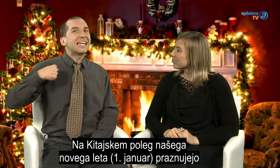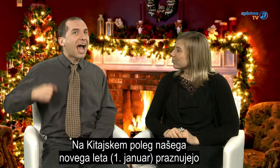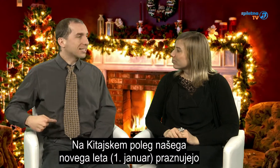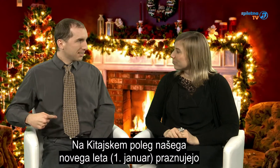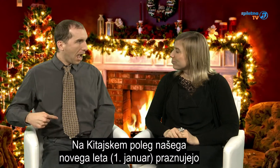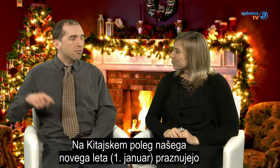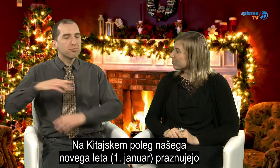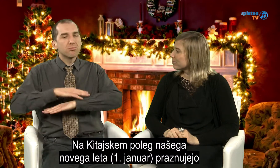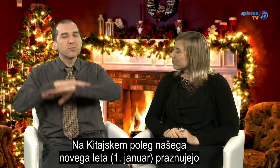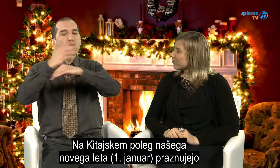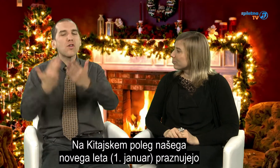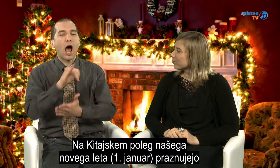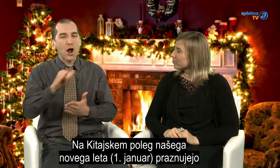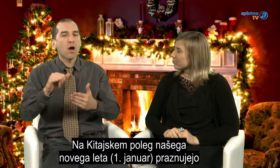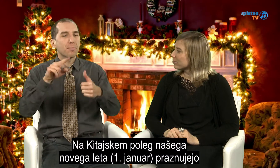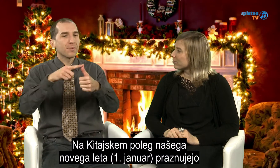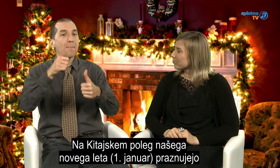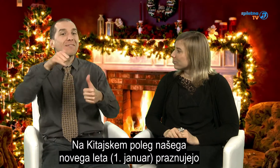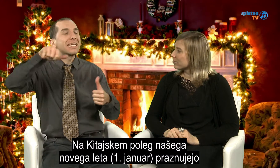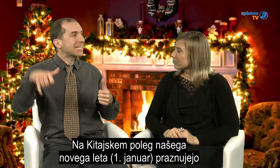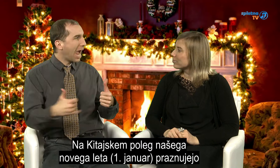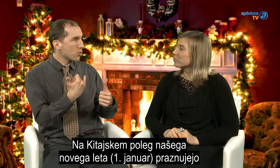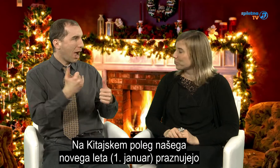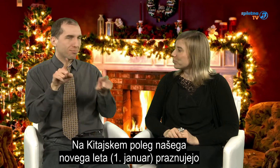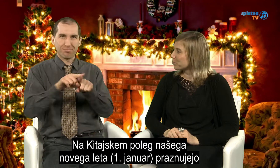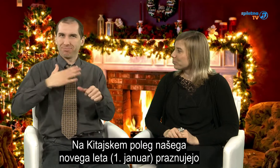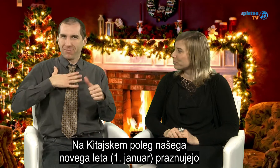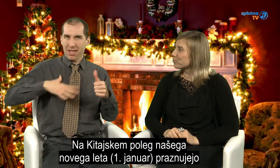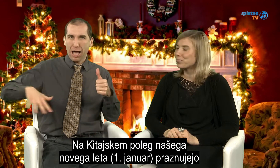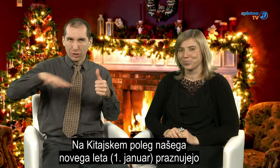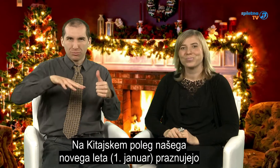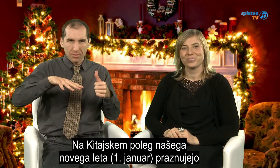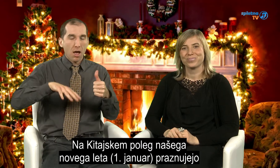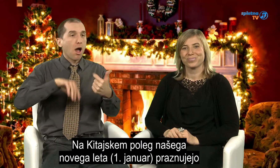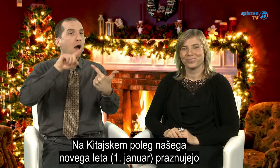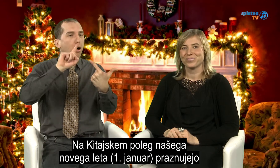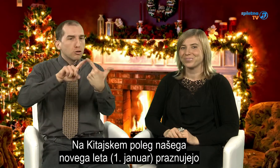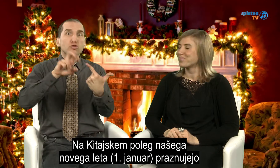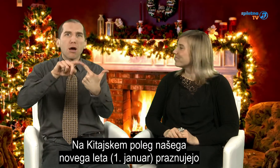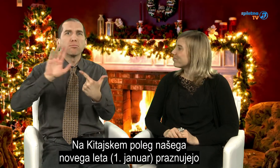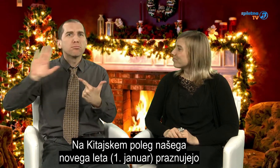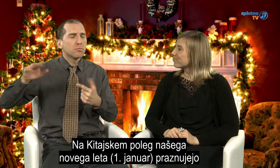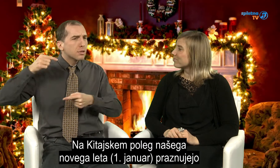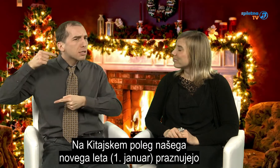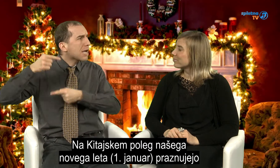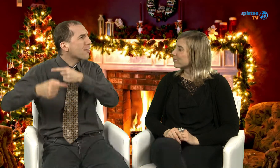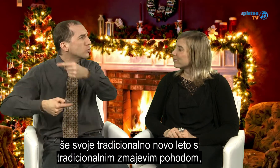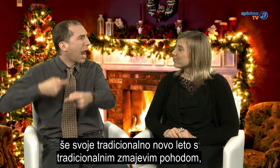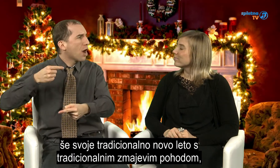Na Kitajskem poleg našega novega leta, 1. januarja, praznujejo še svoje tradicionalno novo leto s tradicionalnim